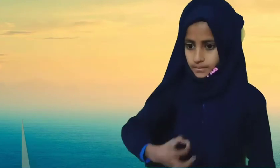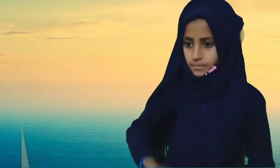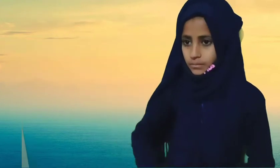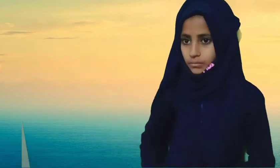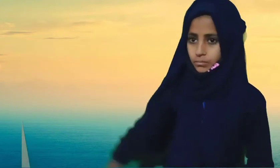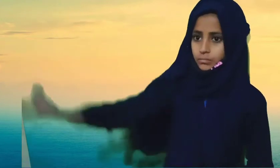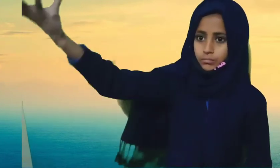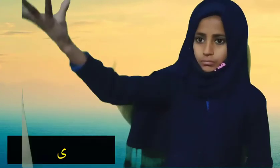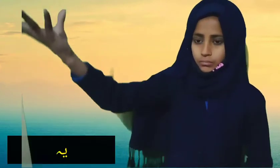कबूतर